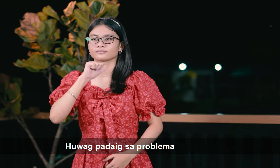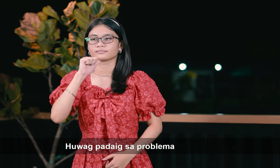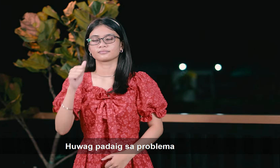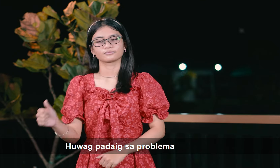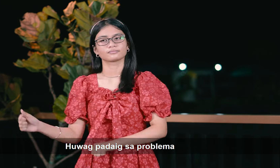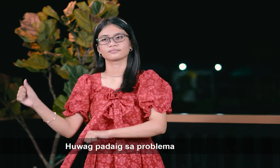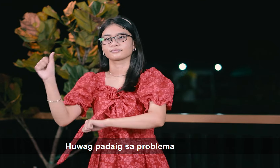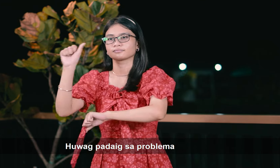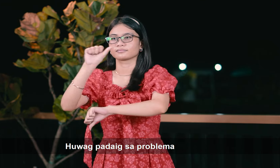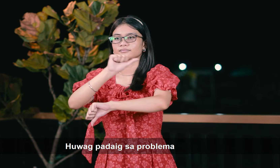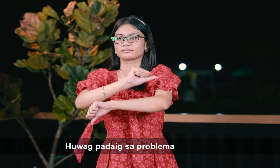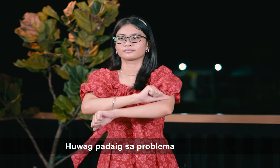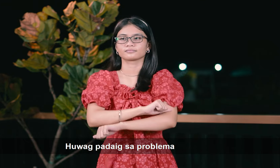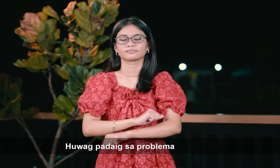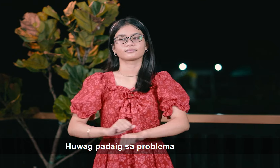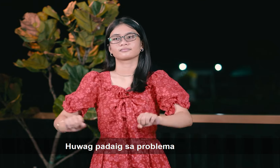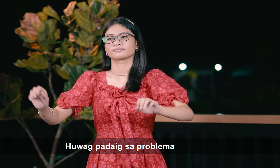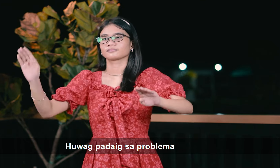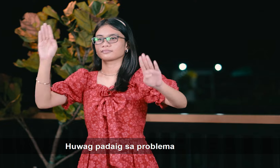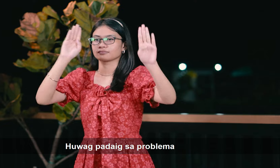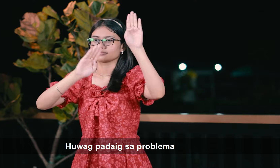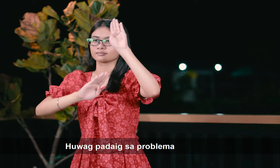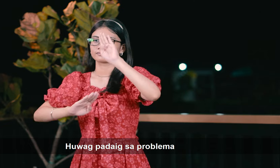huwag padalik sa problema.